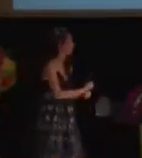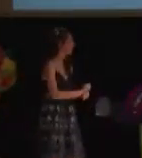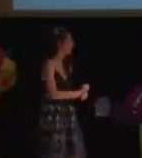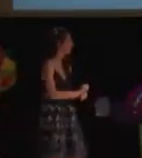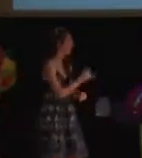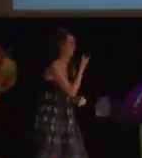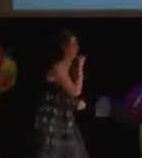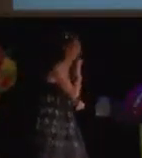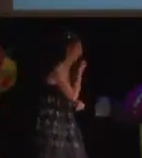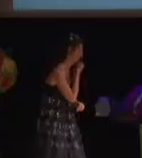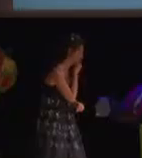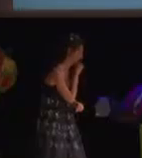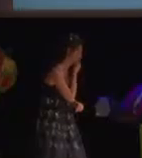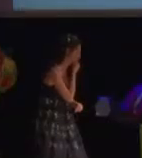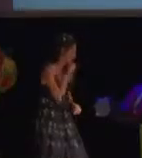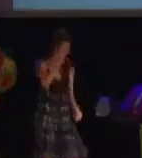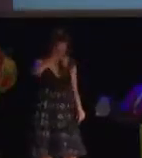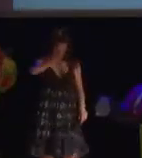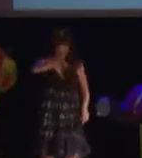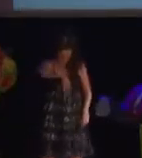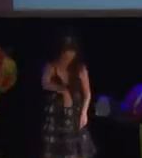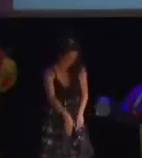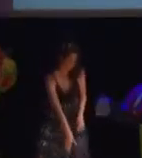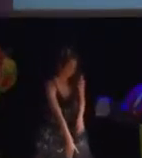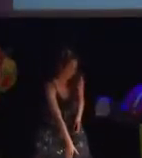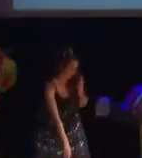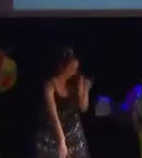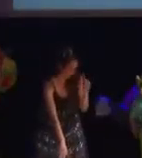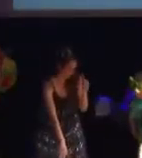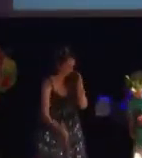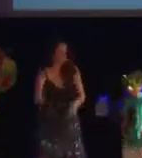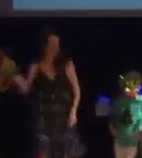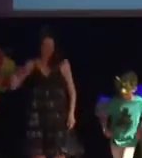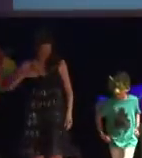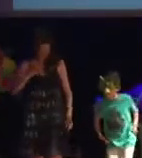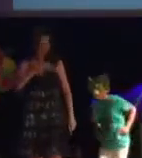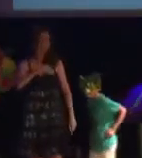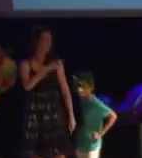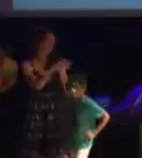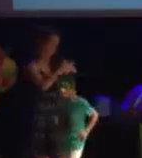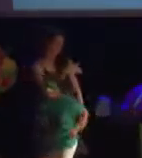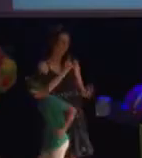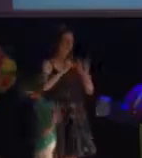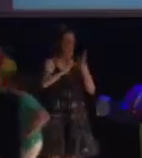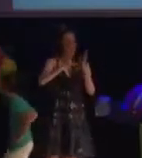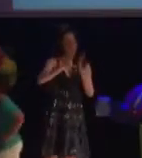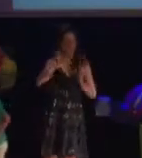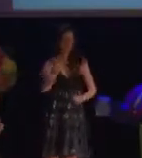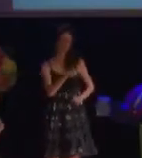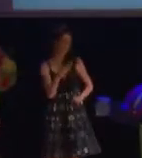Ah non, non, non, tu te trompes. Le poisson ne nage pas de bas en haut, mais de gauche à droite. Il te suffit de suivre les